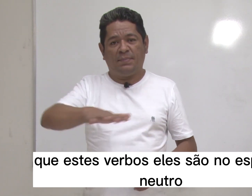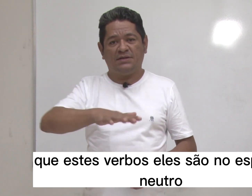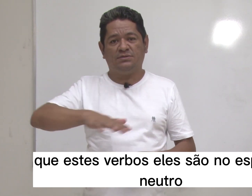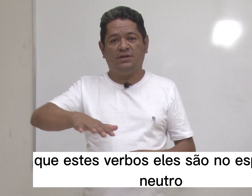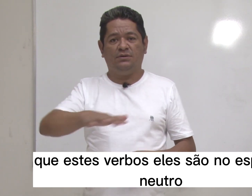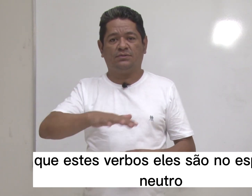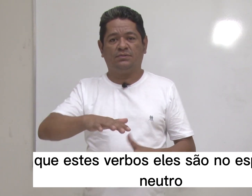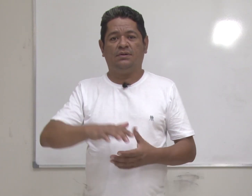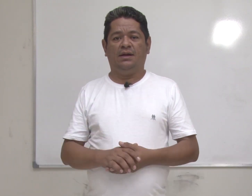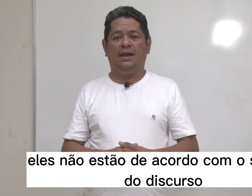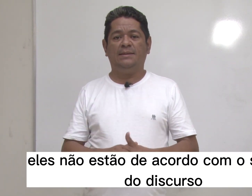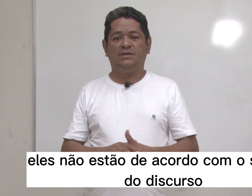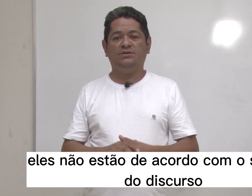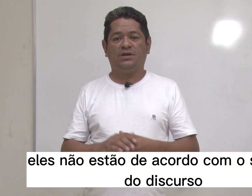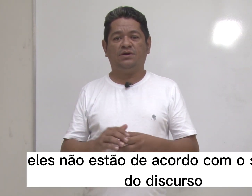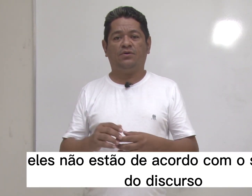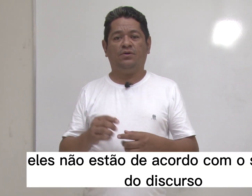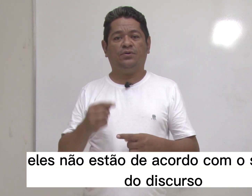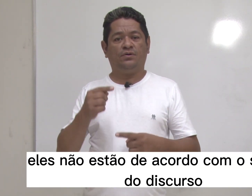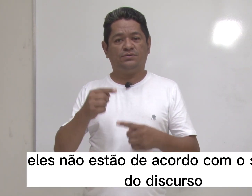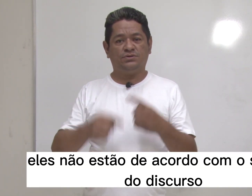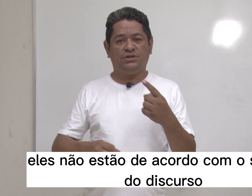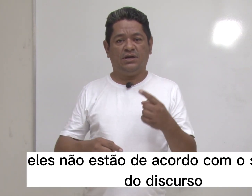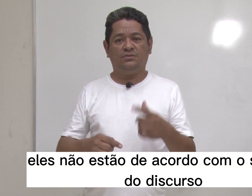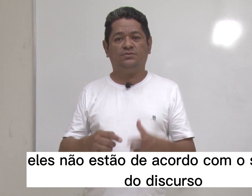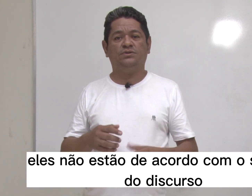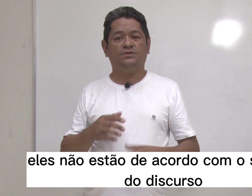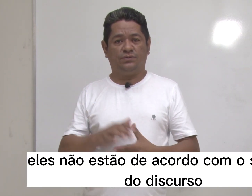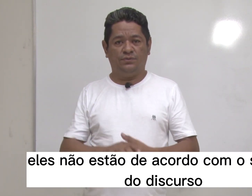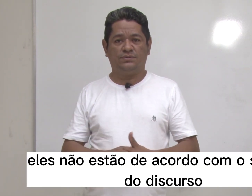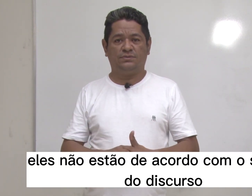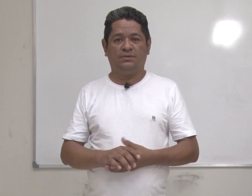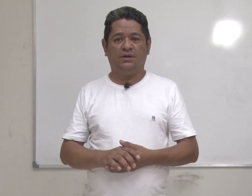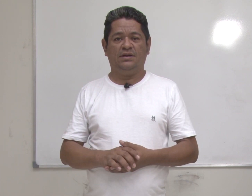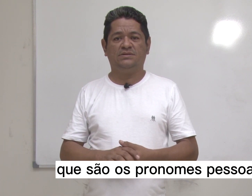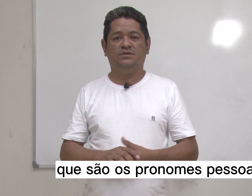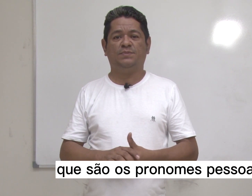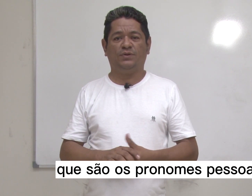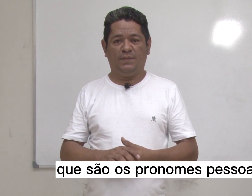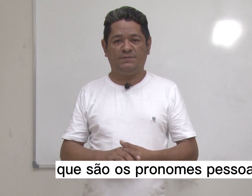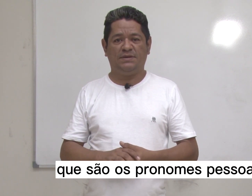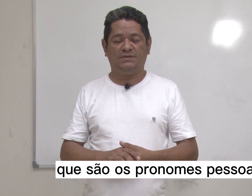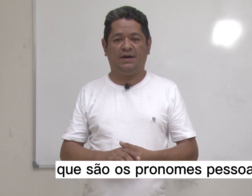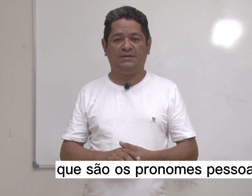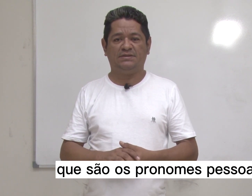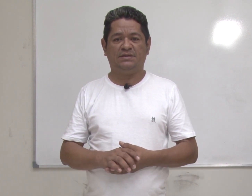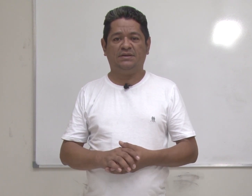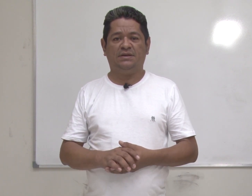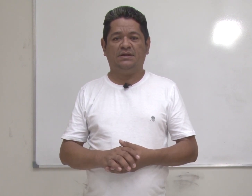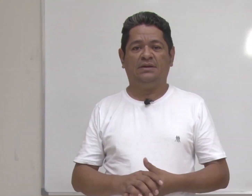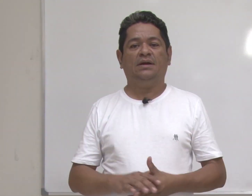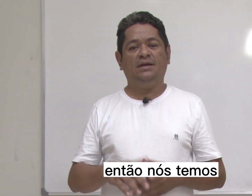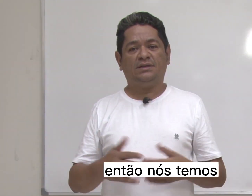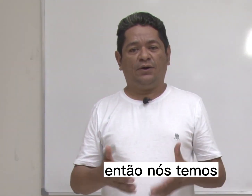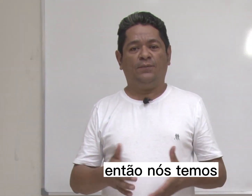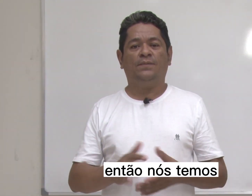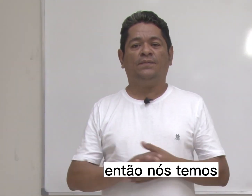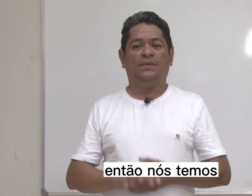espaço neutro. Eles não estão de acordo com o sujeito do discurso, que são os pronomes pessoais. Então,